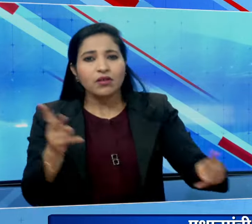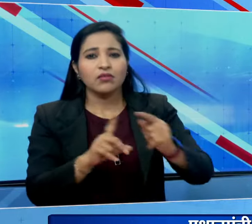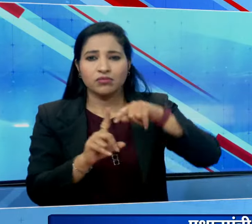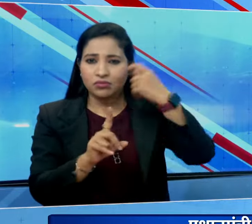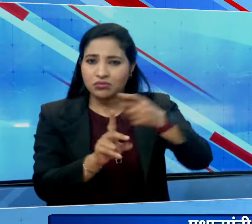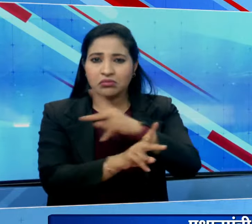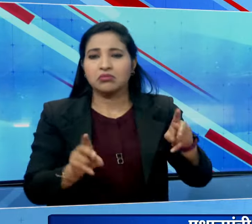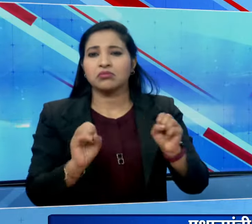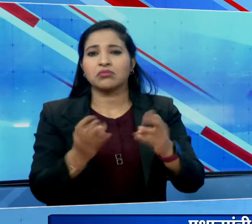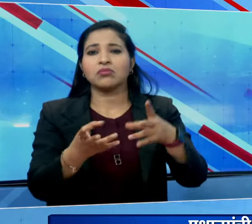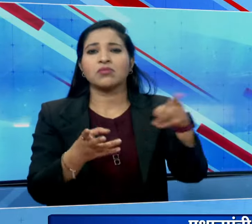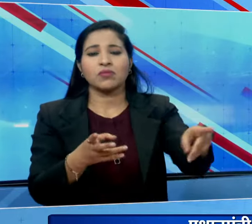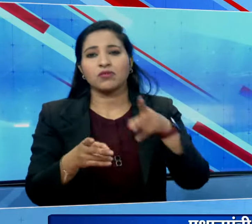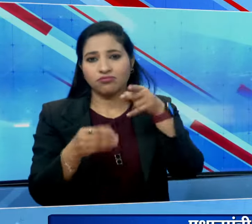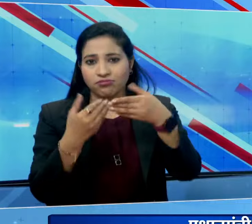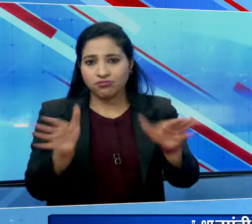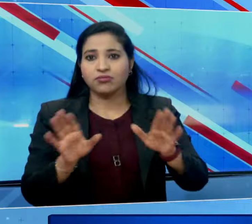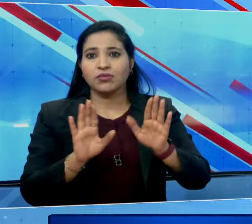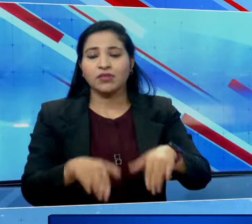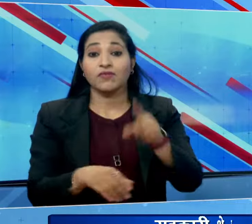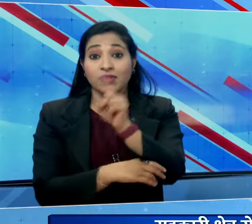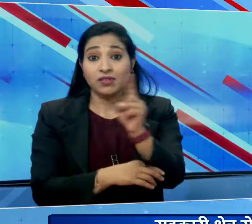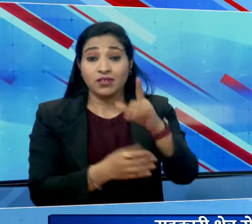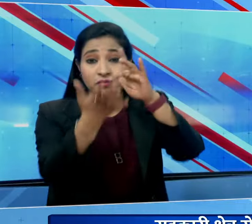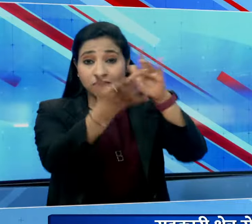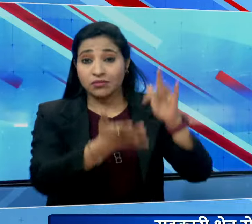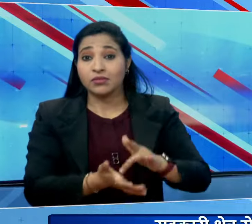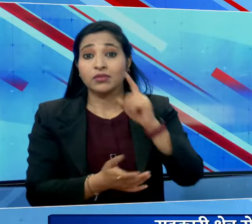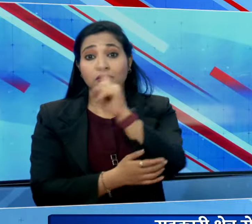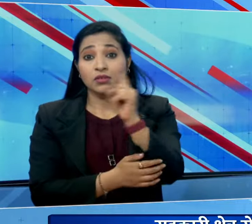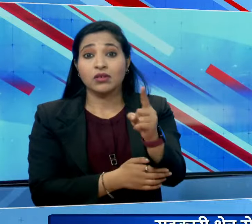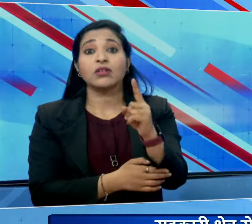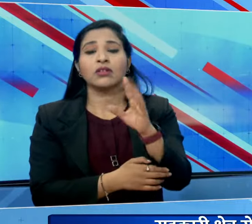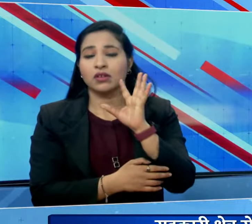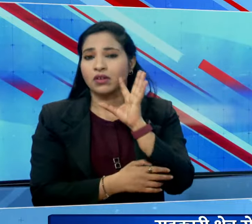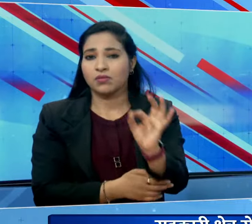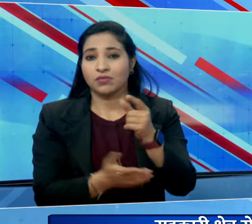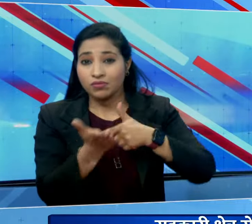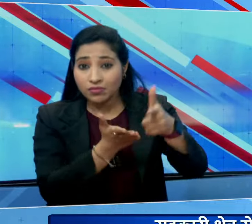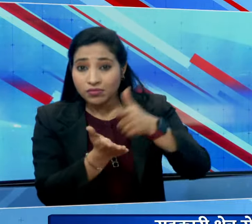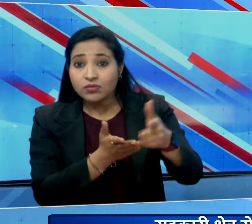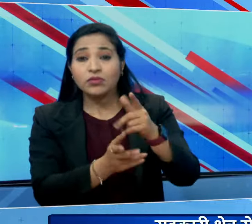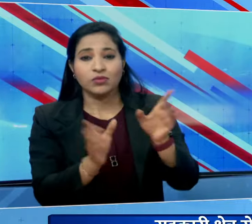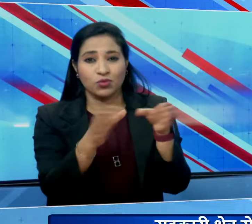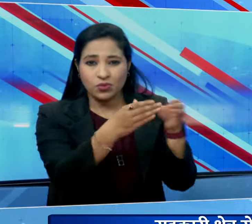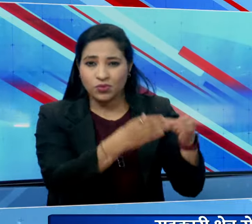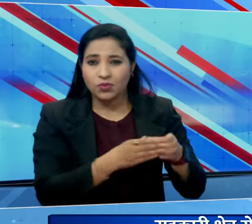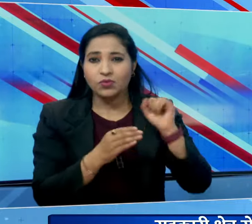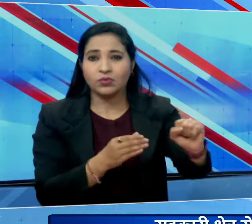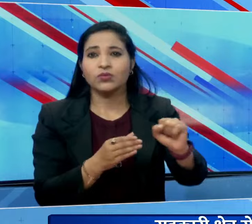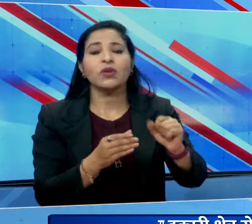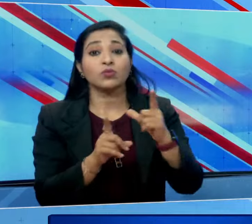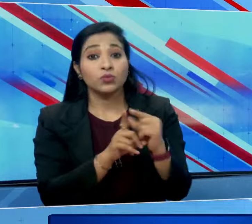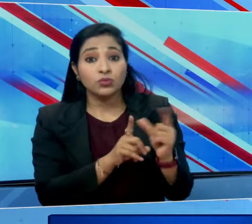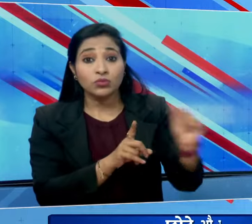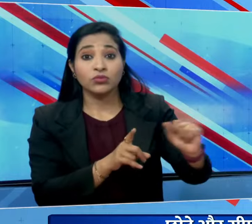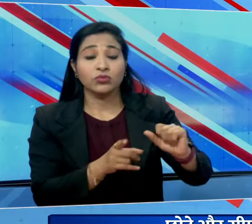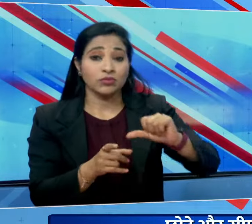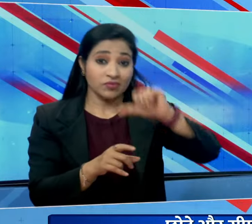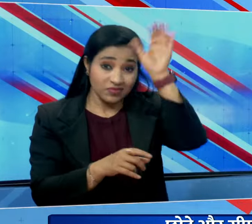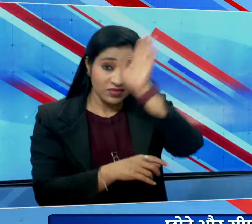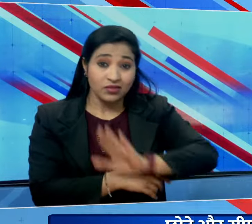और शिलान्यास किया 11 राज्यों की 11 प्राथमिक कृषि रण समितियों द्वारा संचालित सहकारी